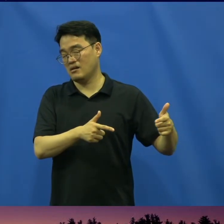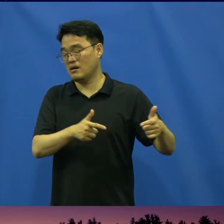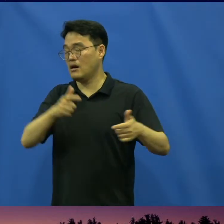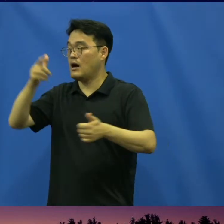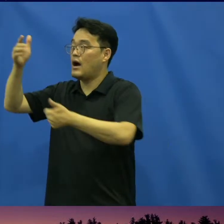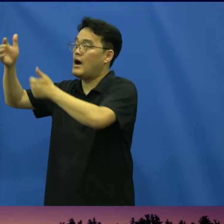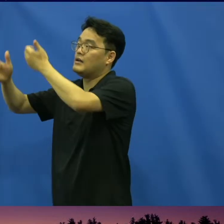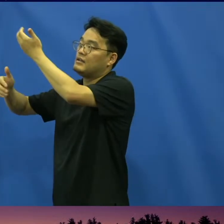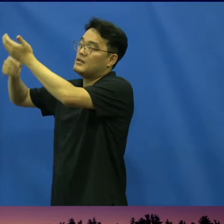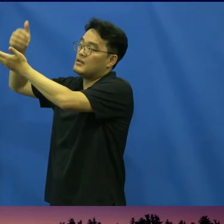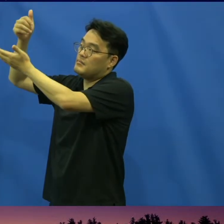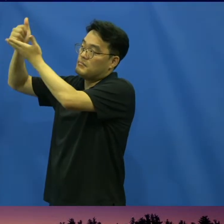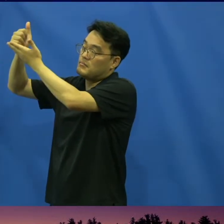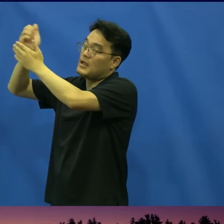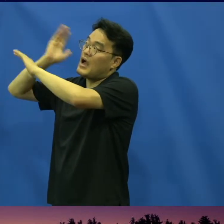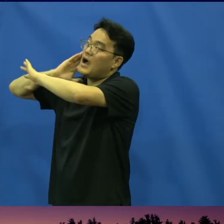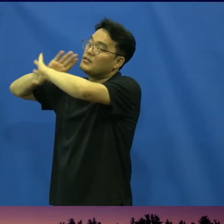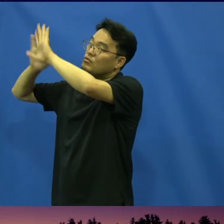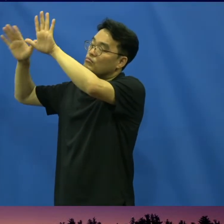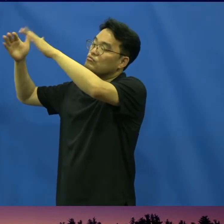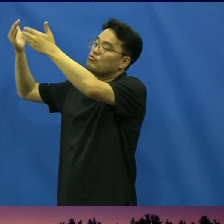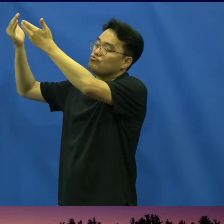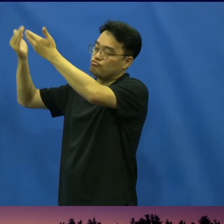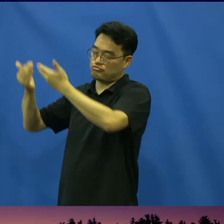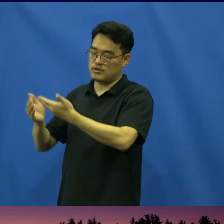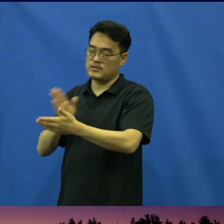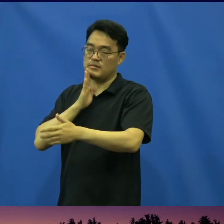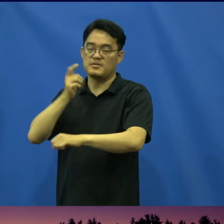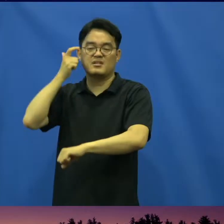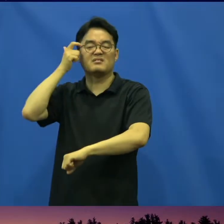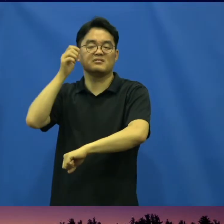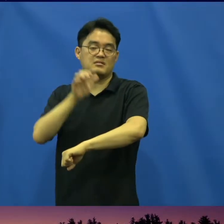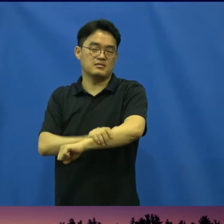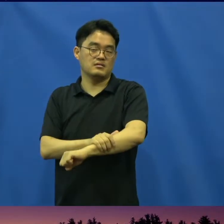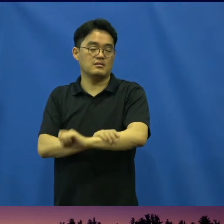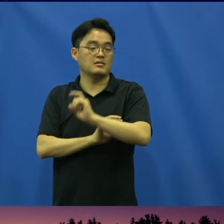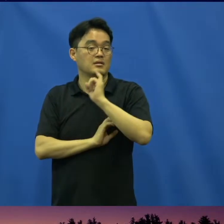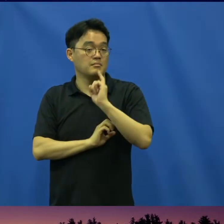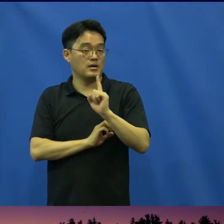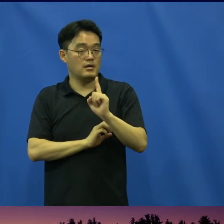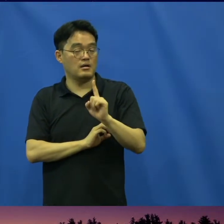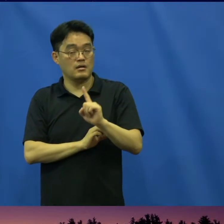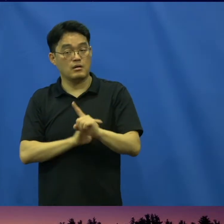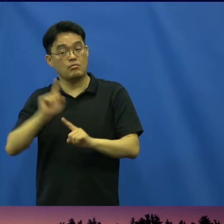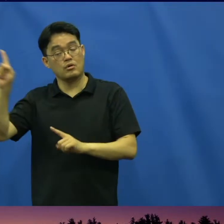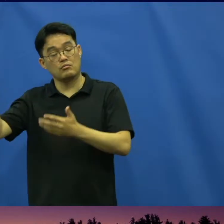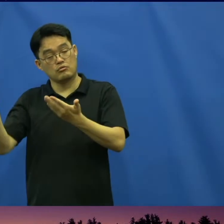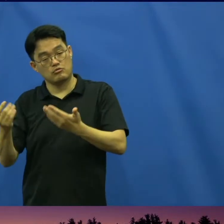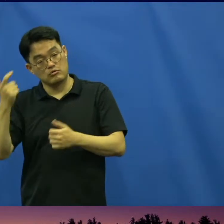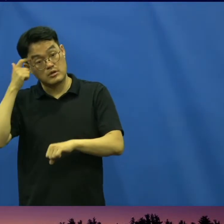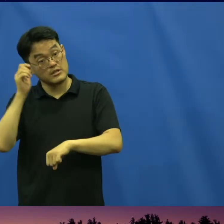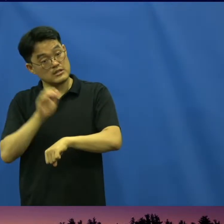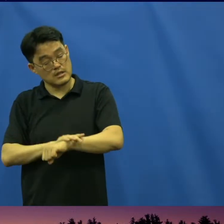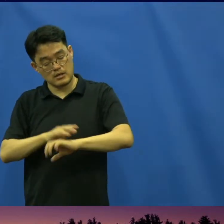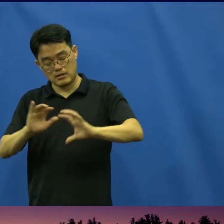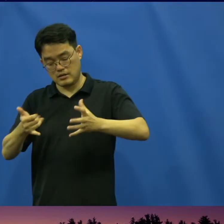오는 참된 지혜는 위로부터 와요. 위로부터 온 지혜가 세상을 이겨요.